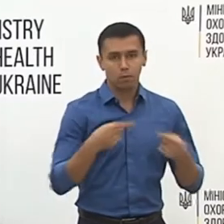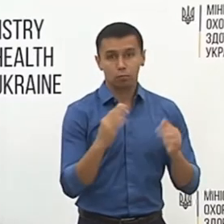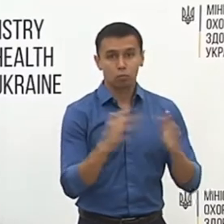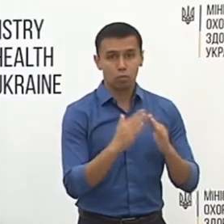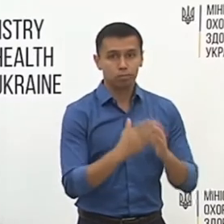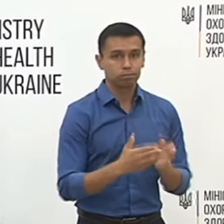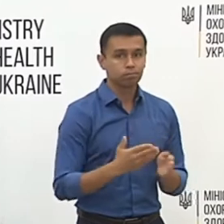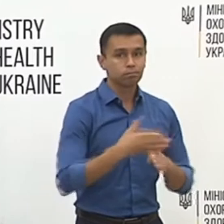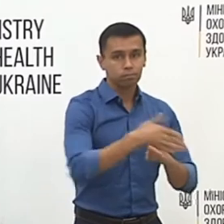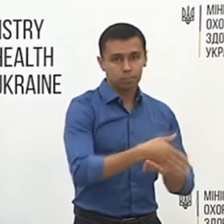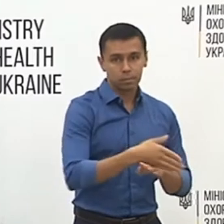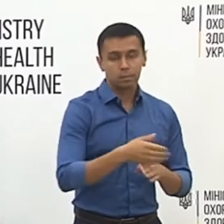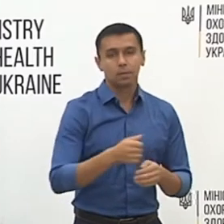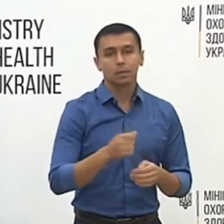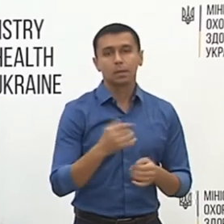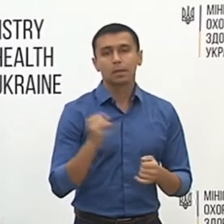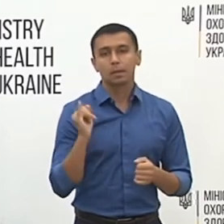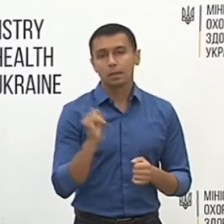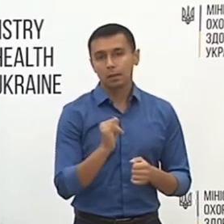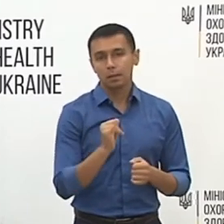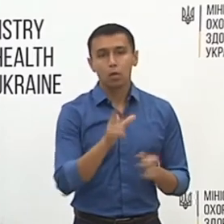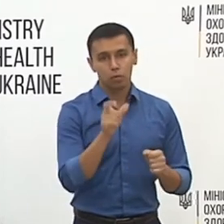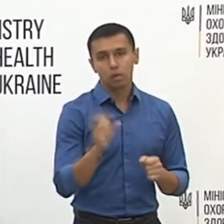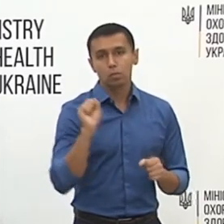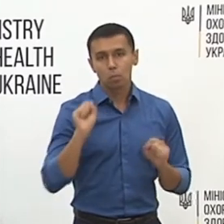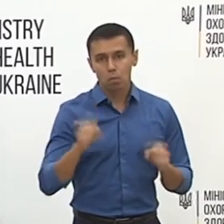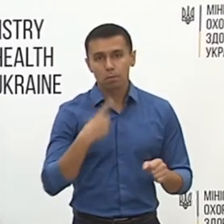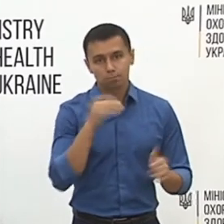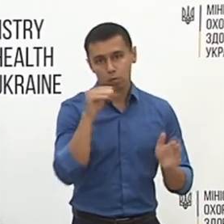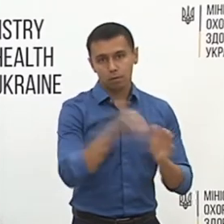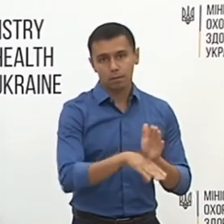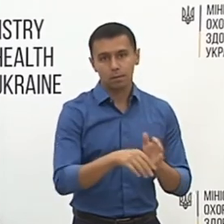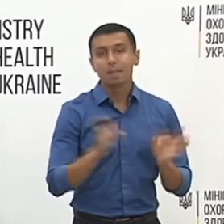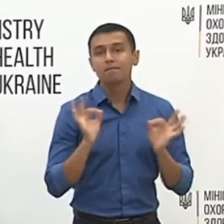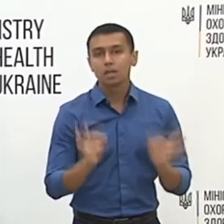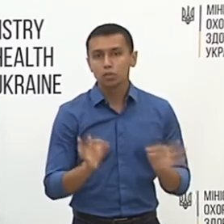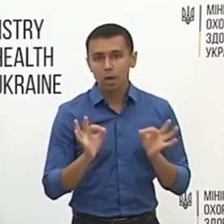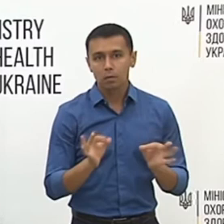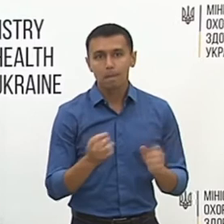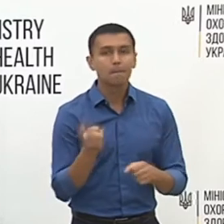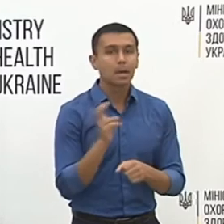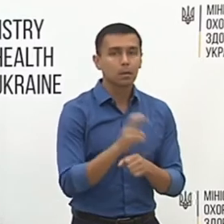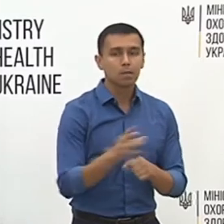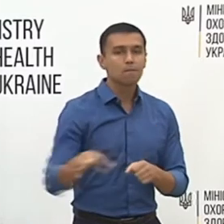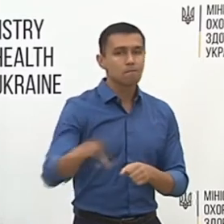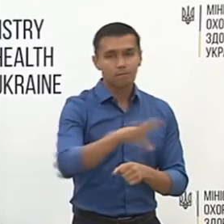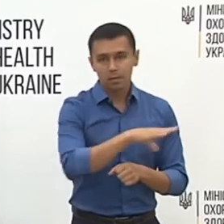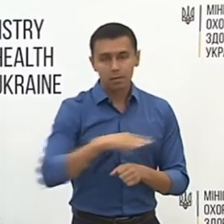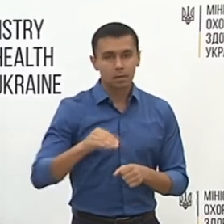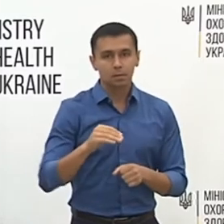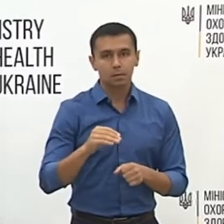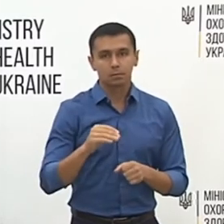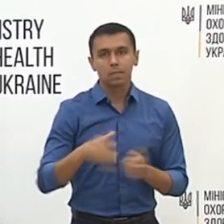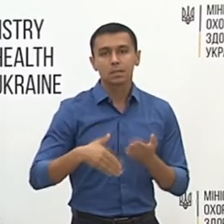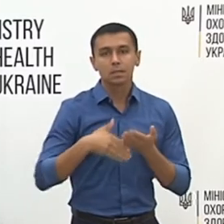члени комісії, і людина зможе проголосувати. Звичайно, приїдуть в всіх